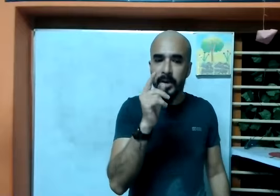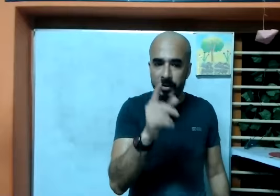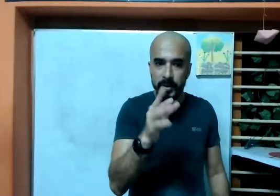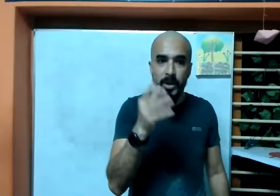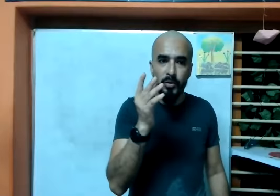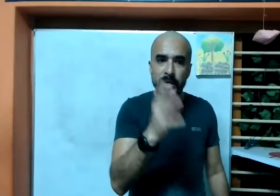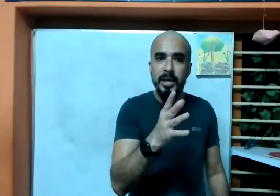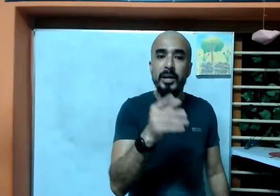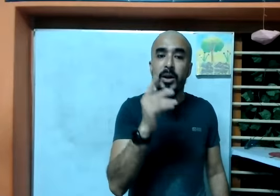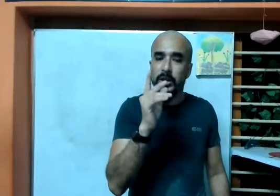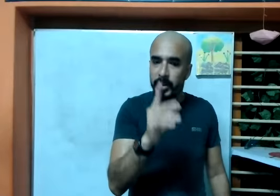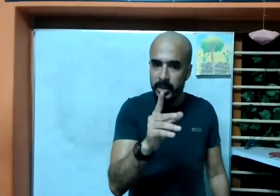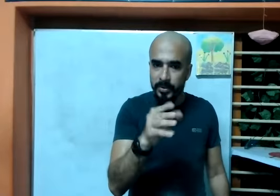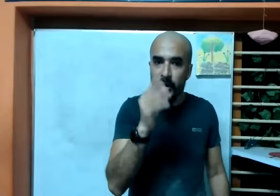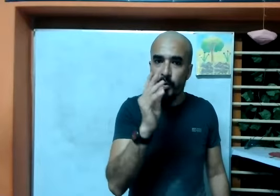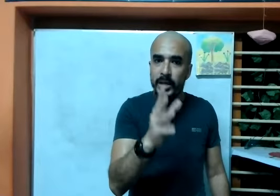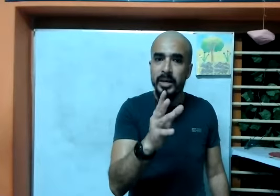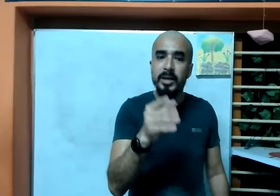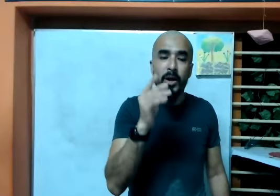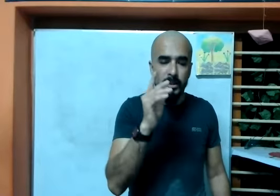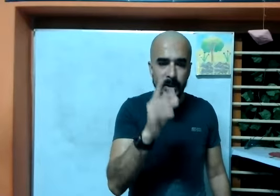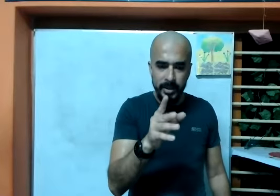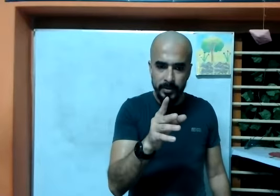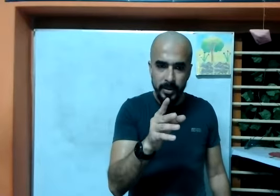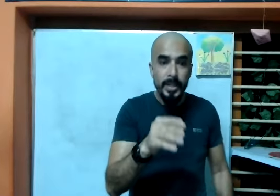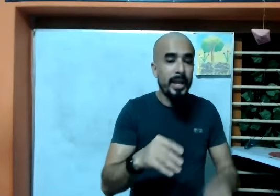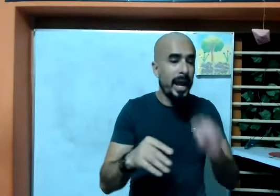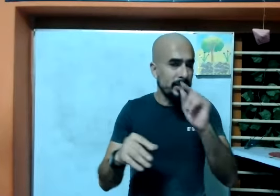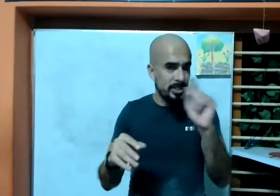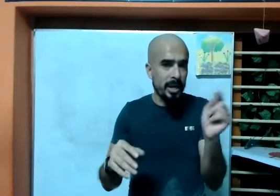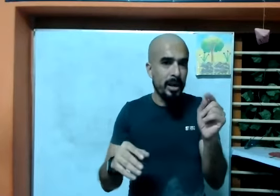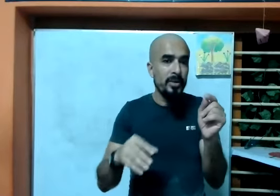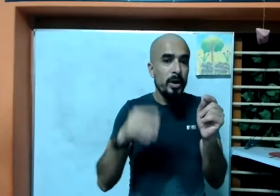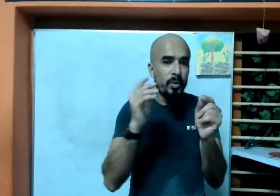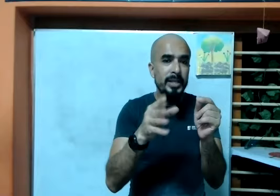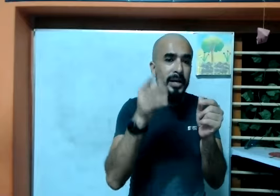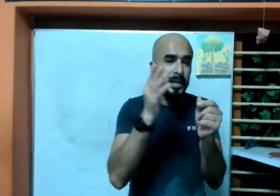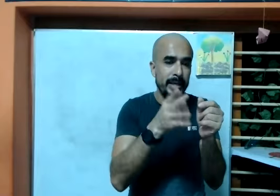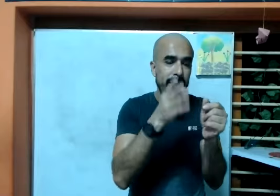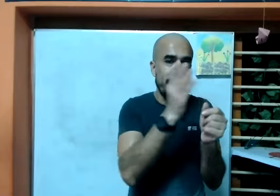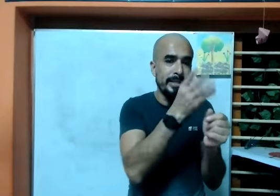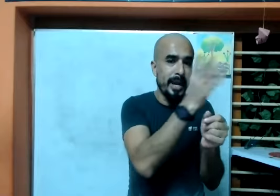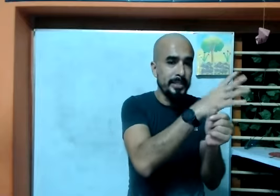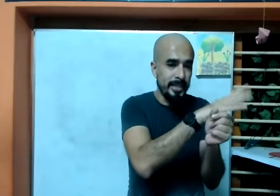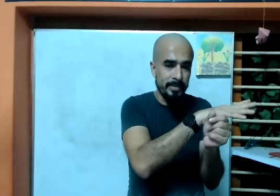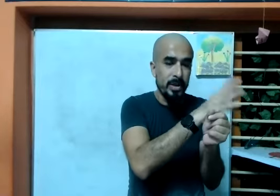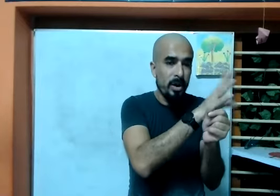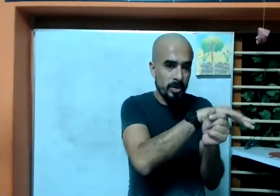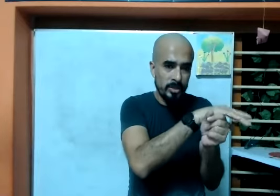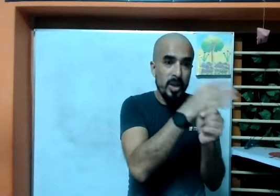ইফ ওয়েদার অথবা ইফ ওয়েদার অথবা ইফ আই আস্ক জারাব ওয়েদার হি লাইকড আইসক্রিম অর নট